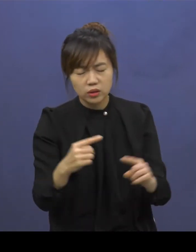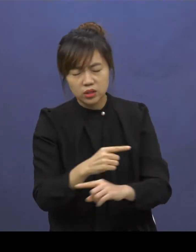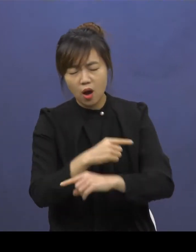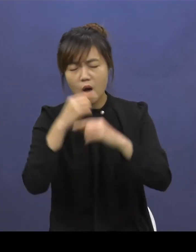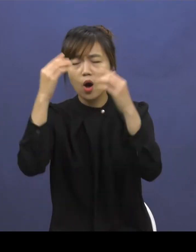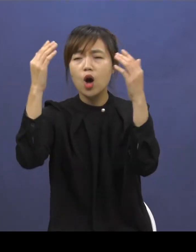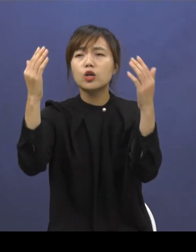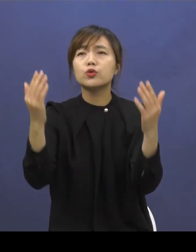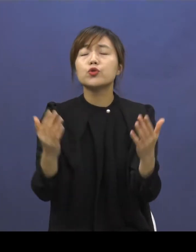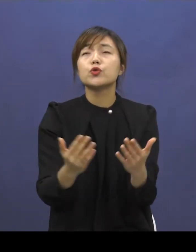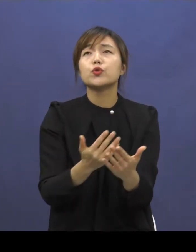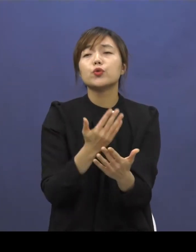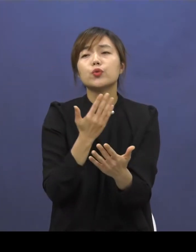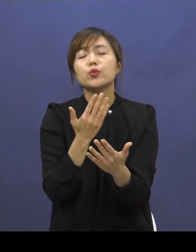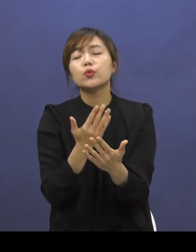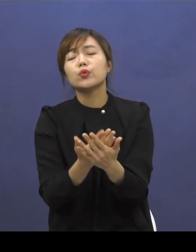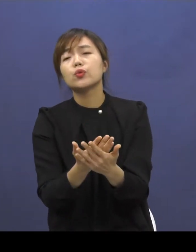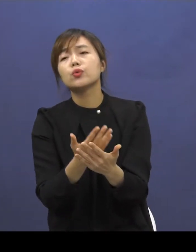고쳐